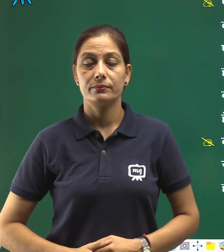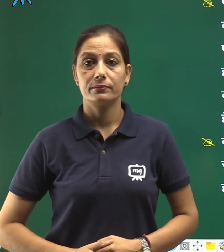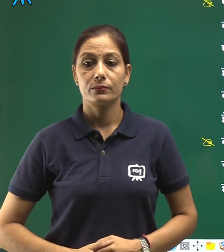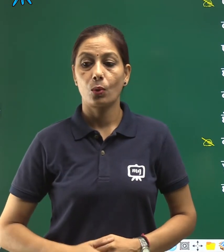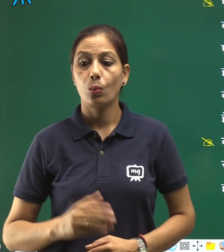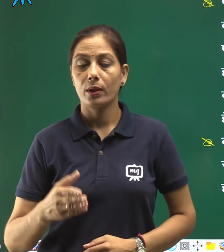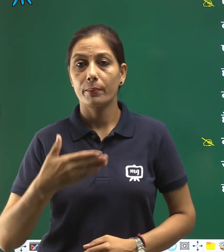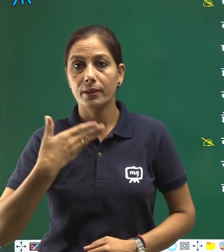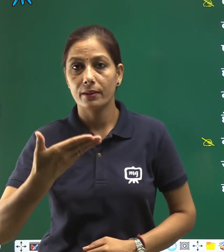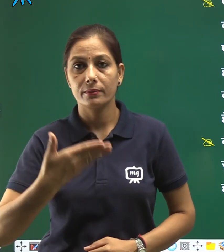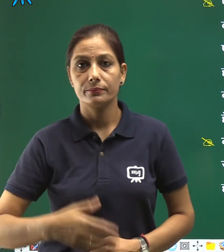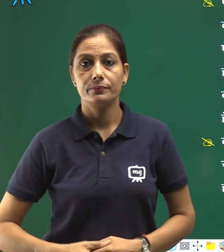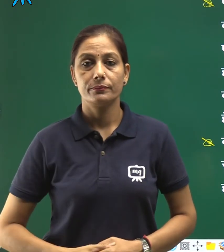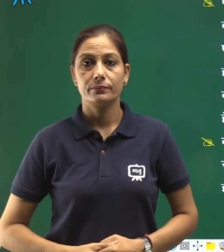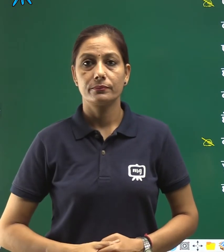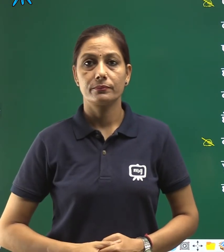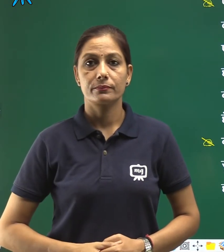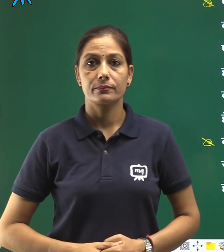उन्हें बताई।